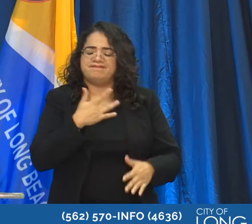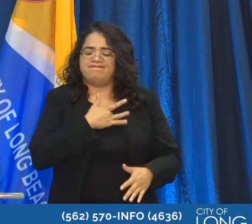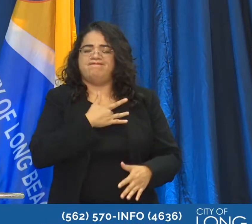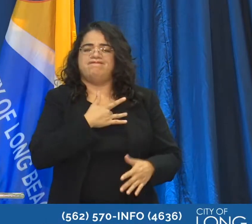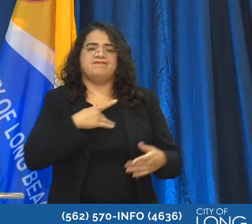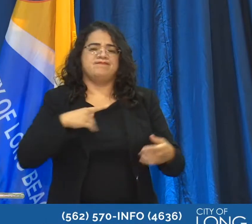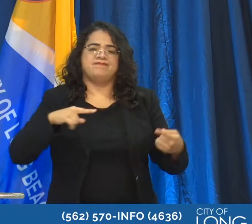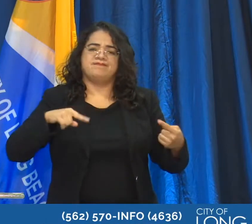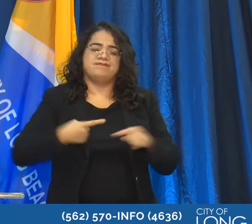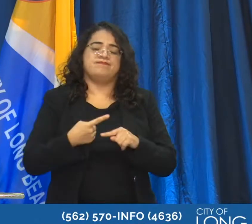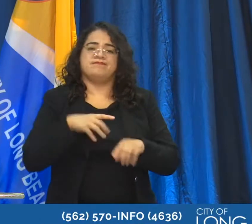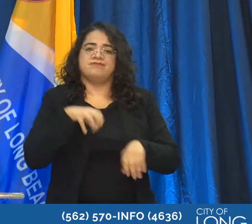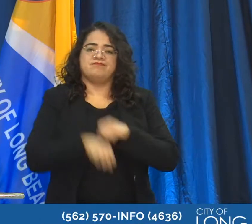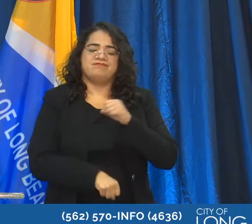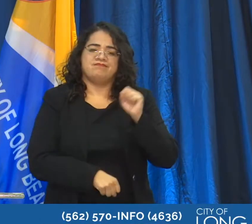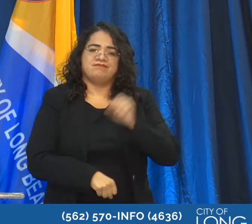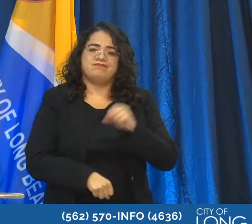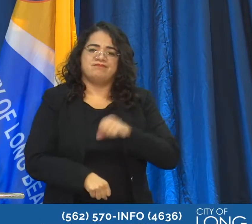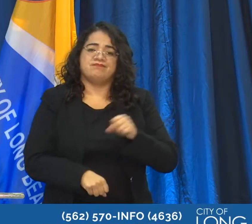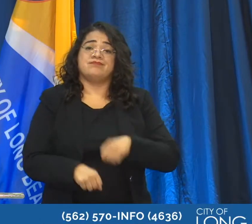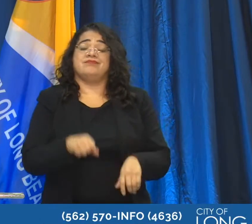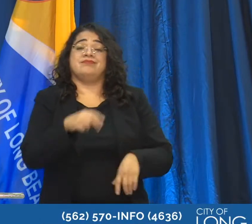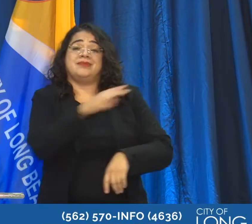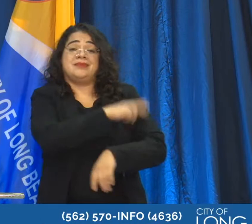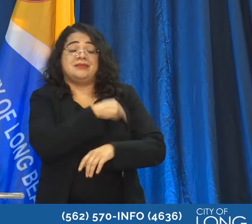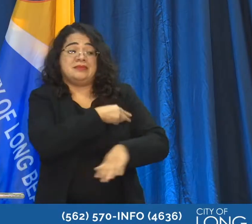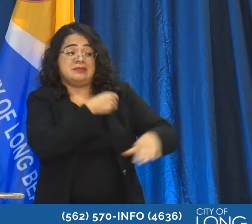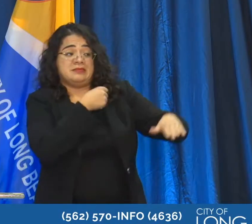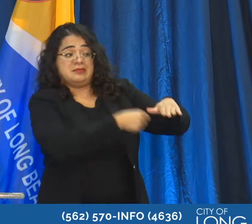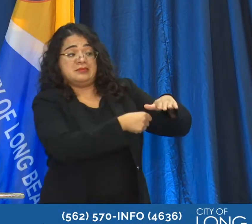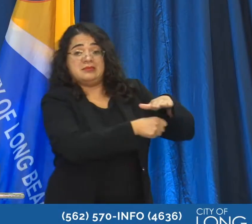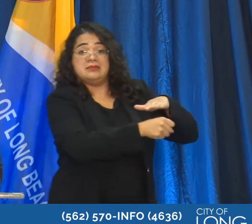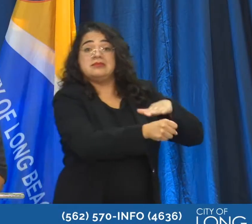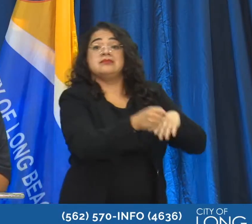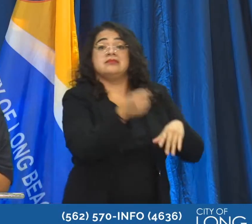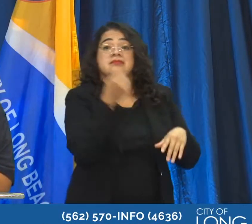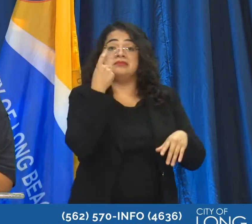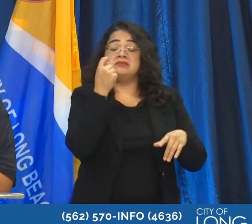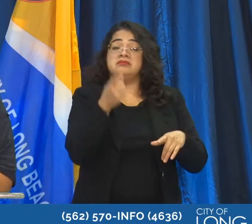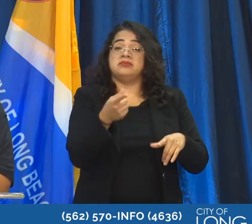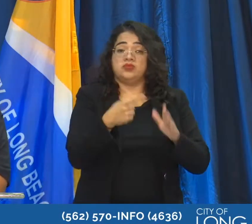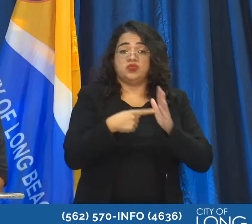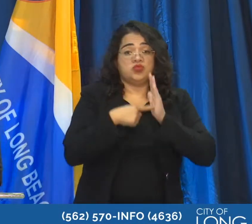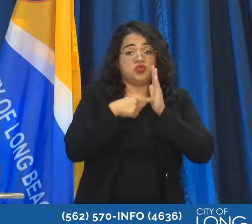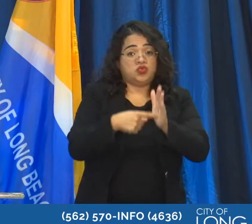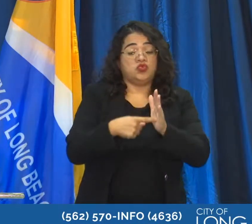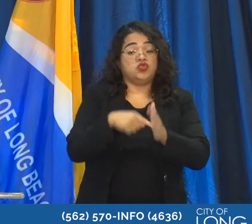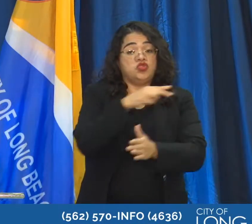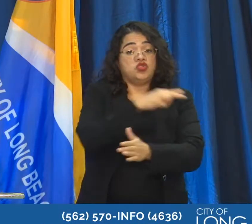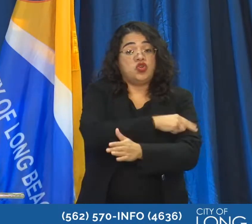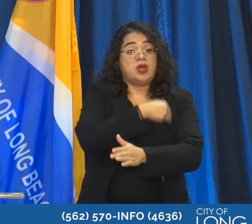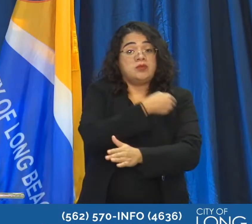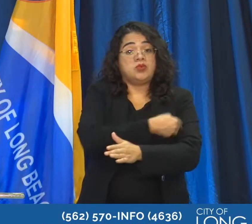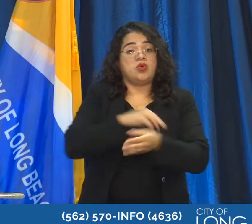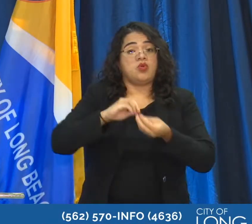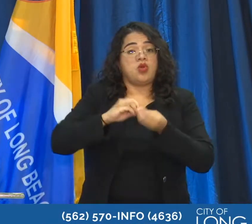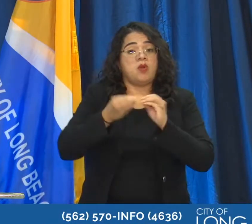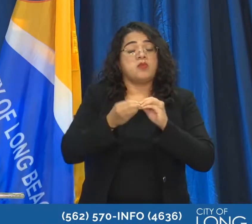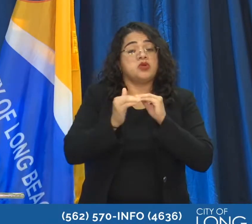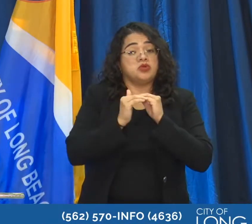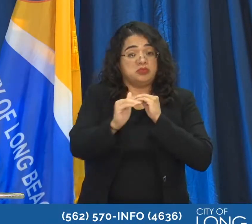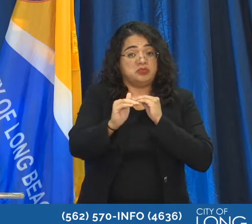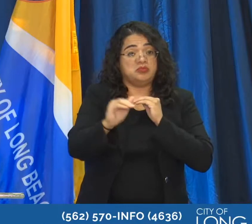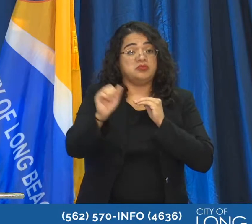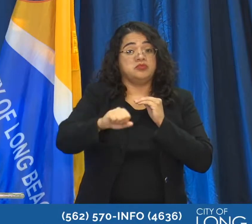las hospitalizaciones a largo tiempo. La imagen nos enseñó que la tasa de hospital se mantiene